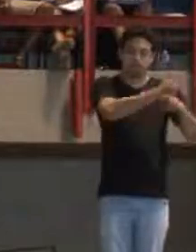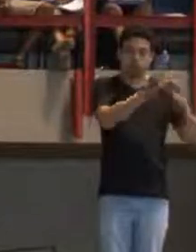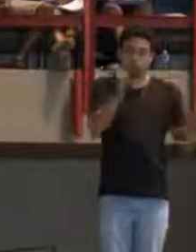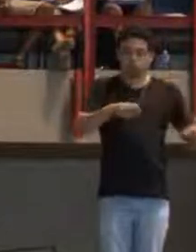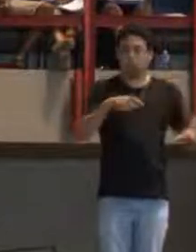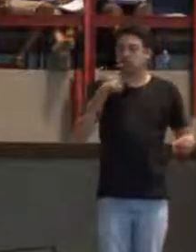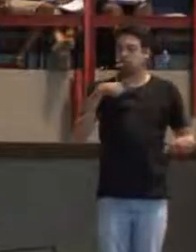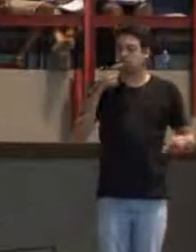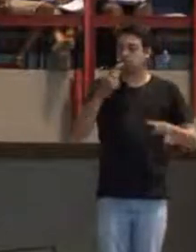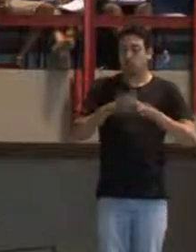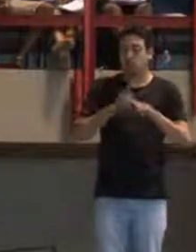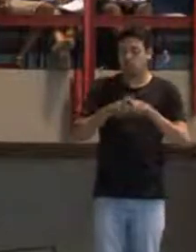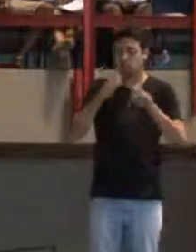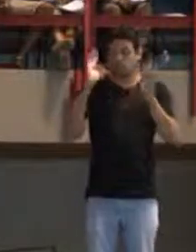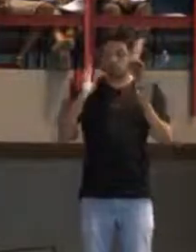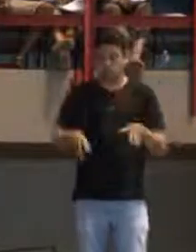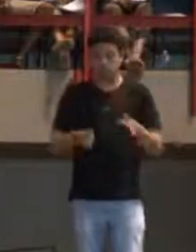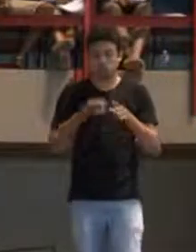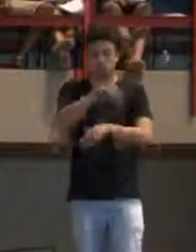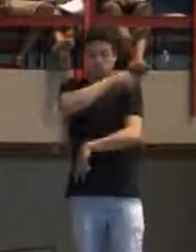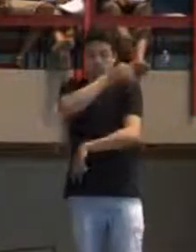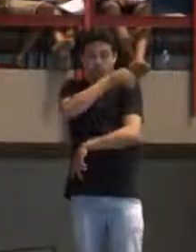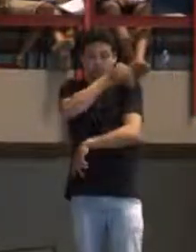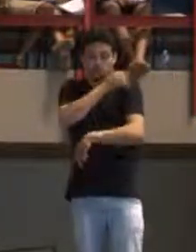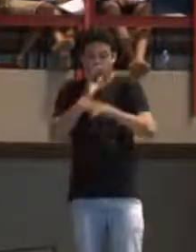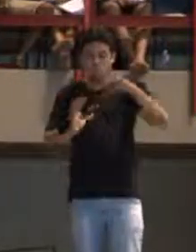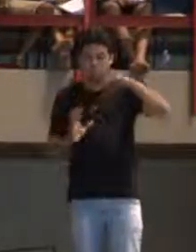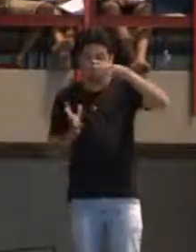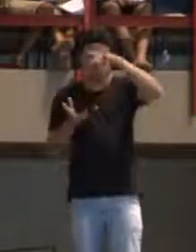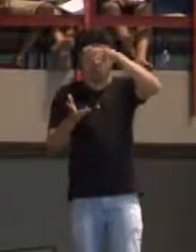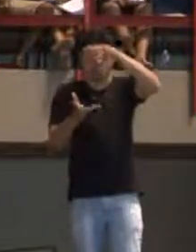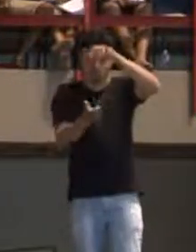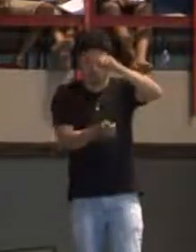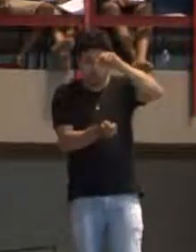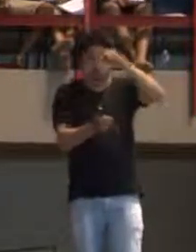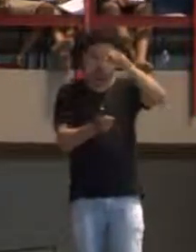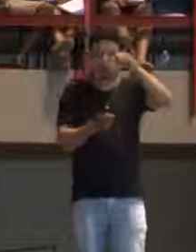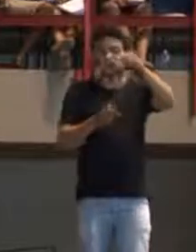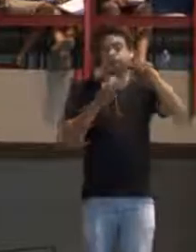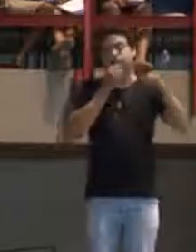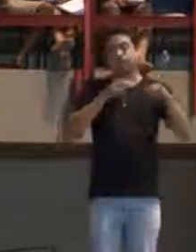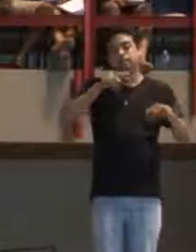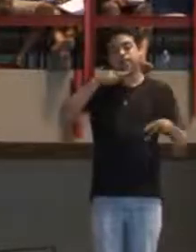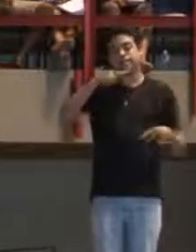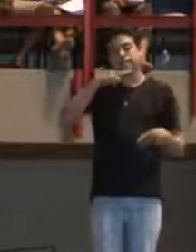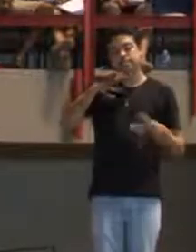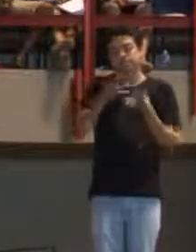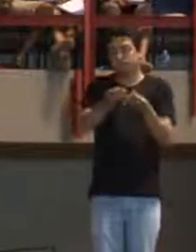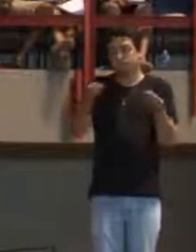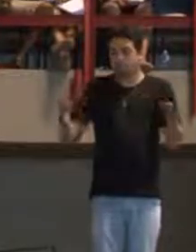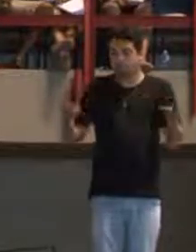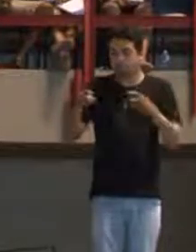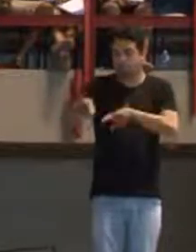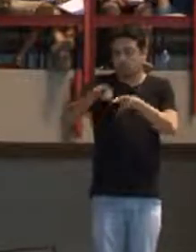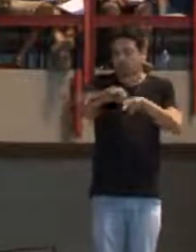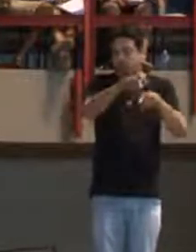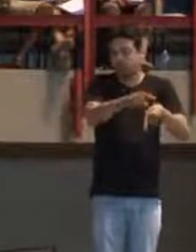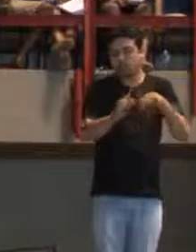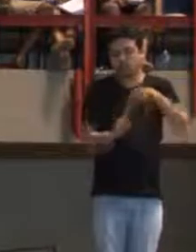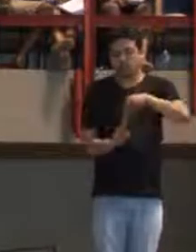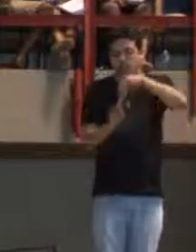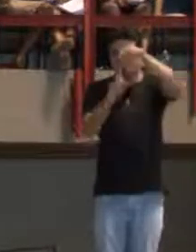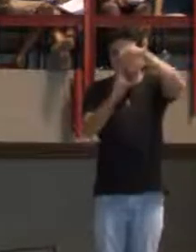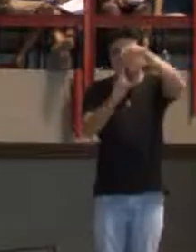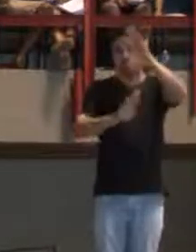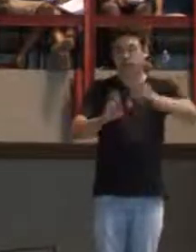gente. Para a gente produzir etanol para o mundo todo, haja cana-de-açúcar, meu amigo, né? E é monocultura.